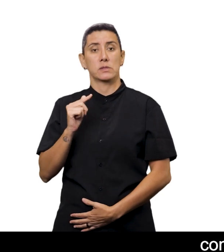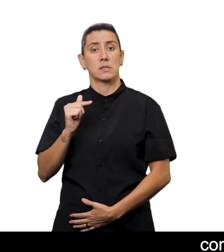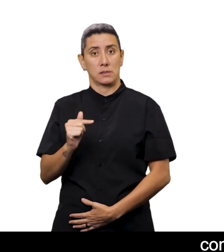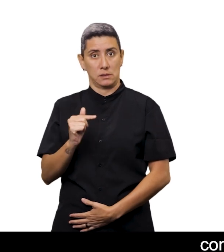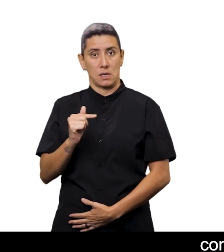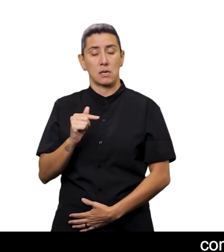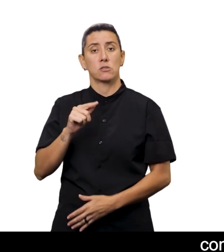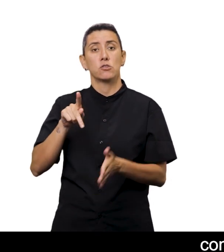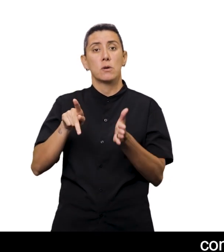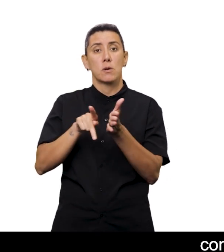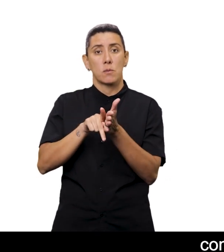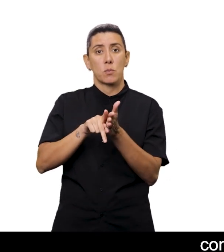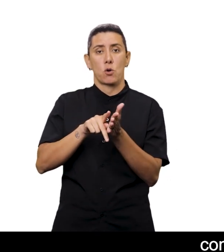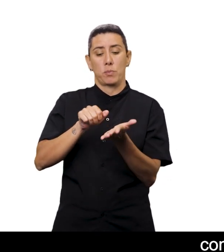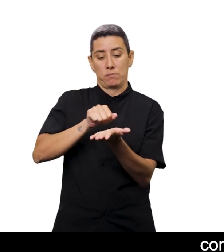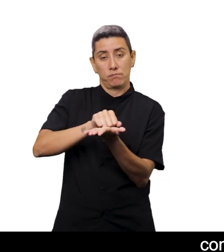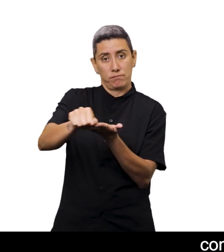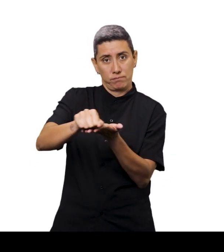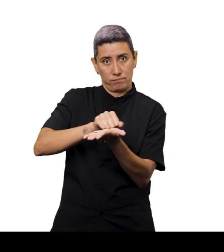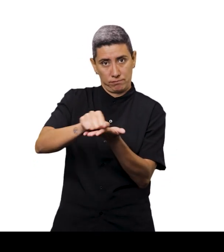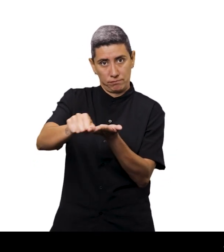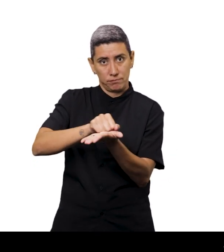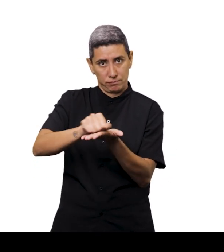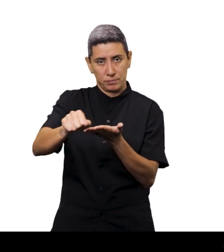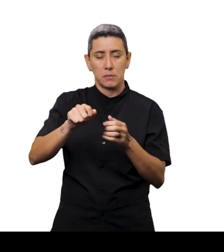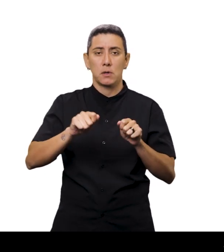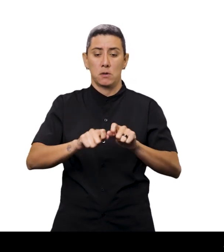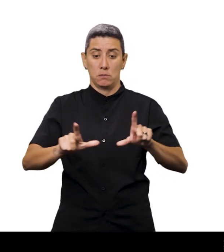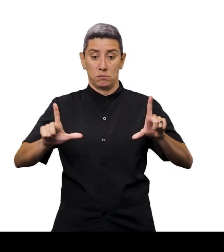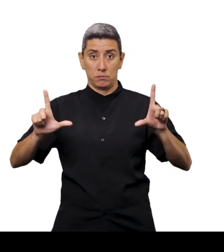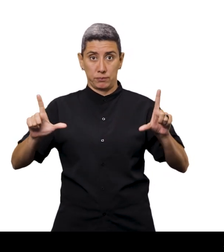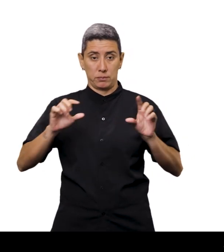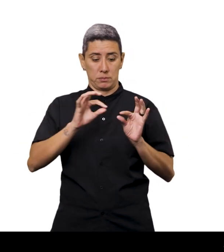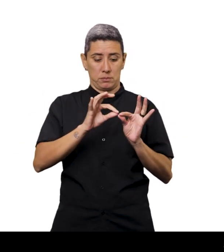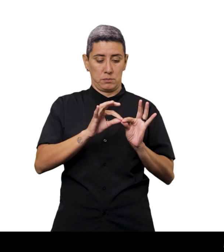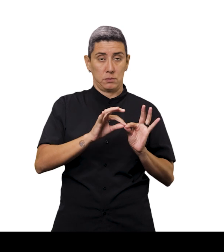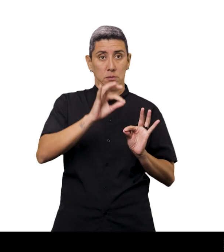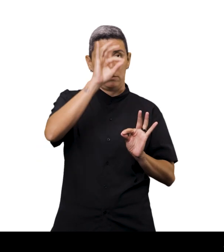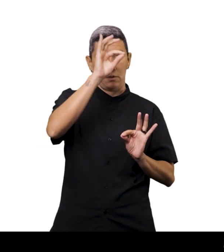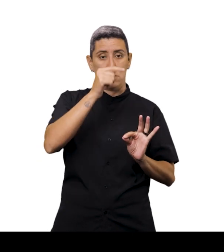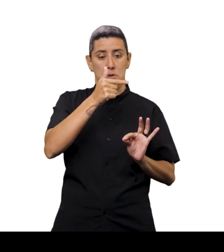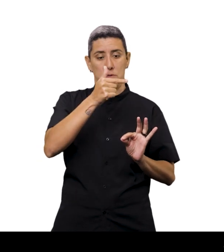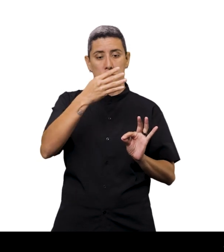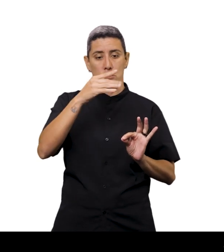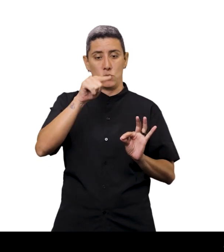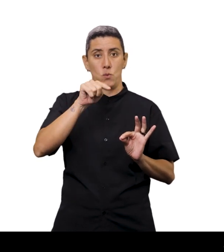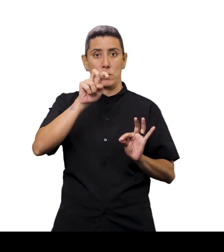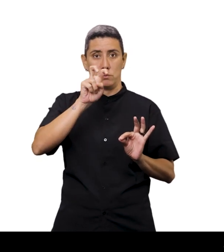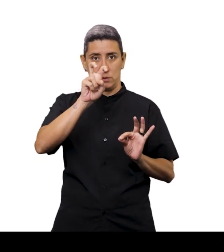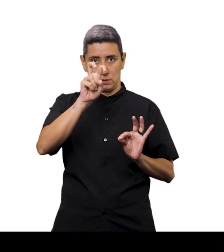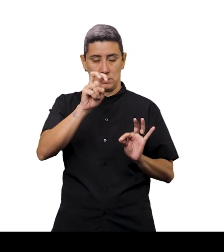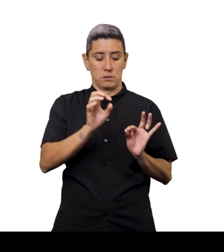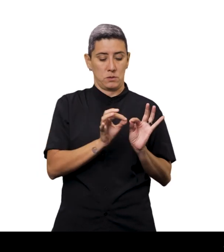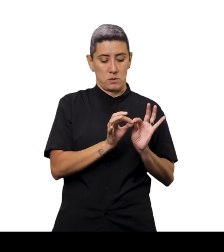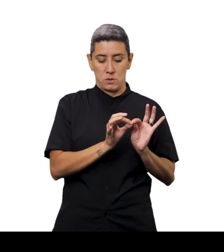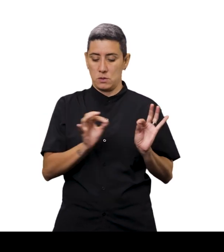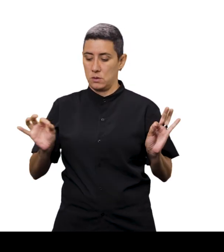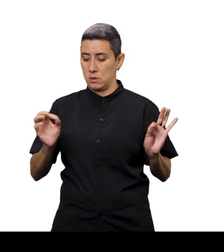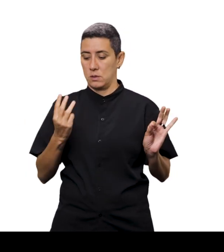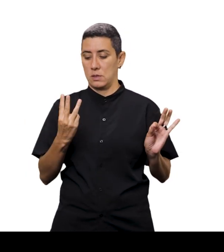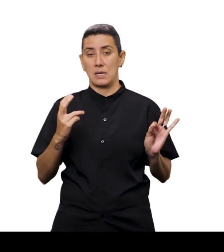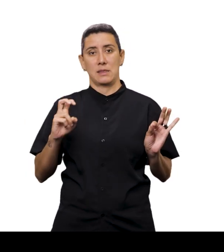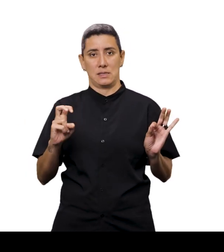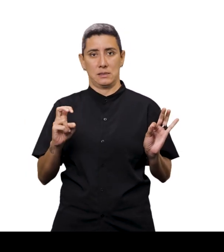a técnica de serigrafia sobre papel. Suas dimensões são 24,5 centímetros de altura